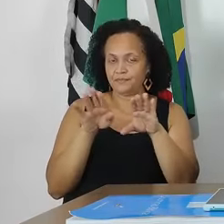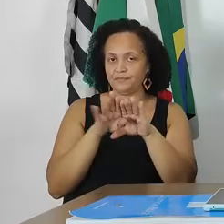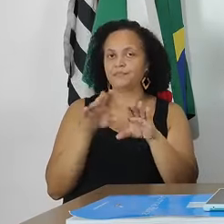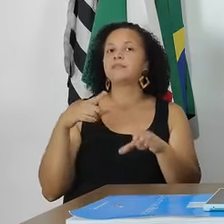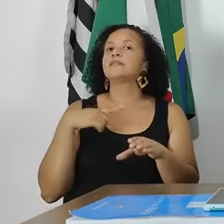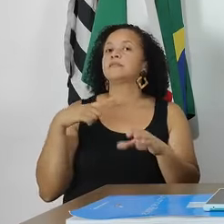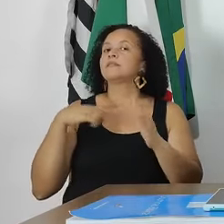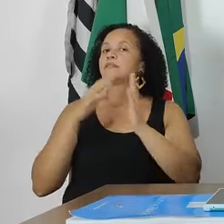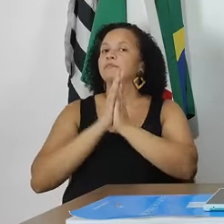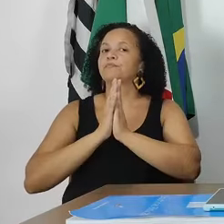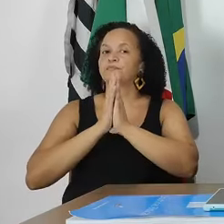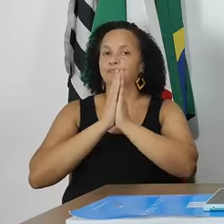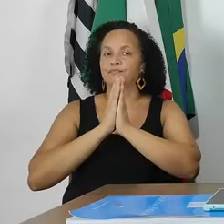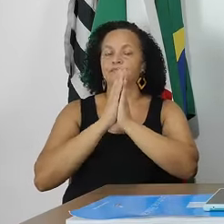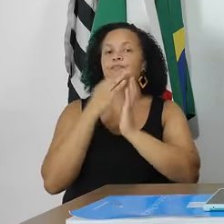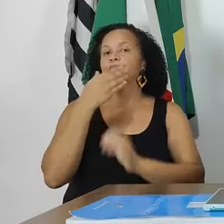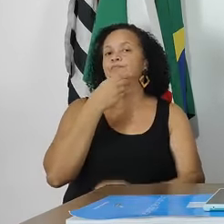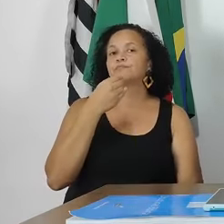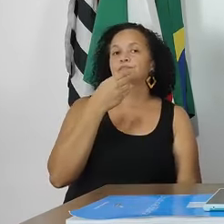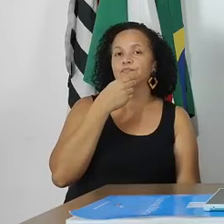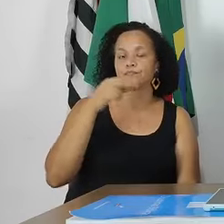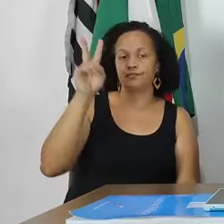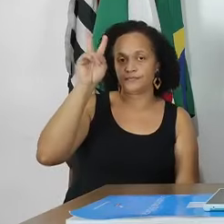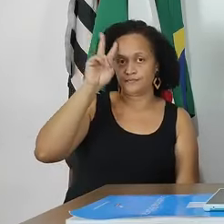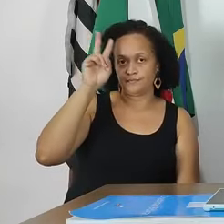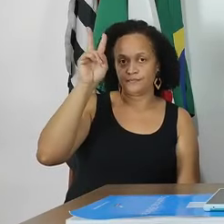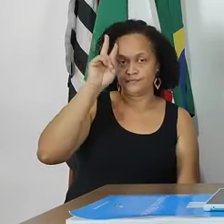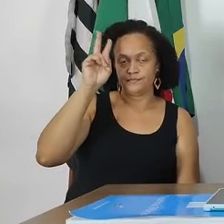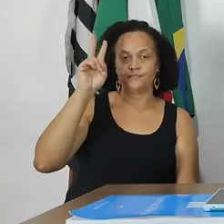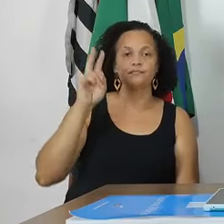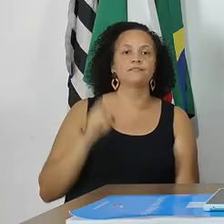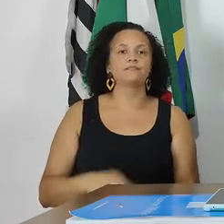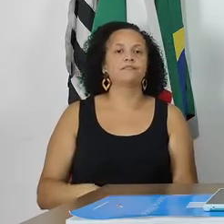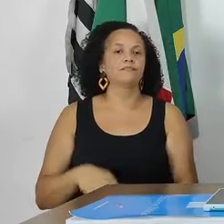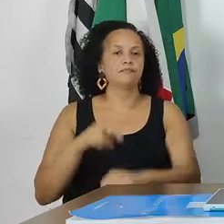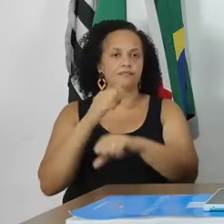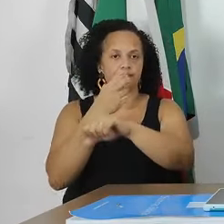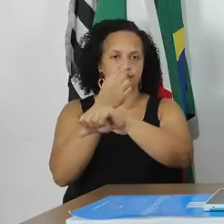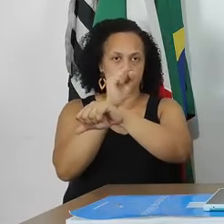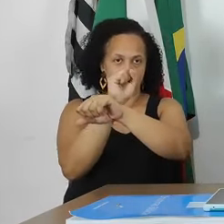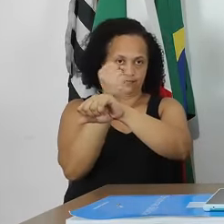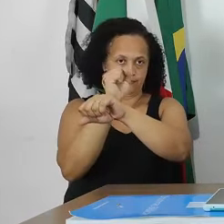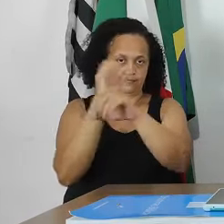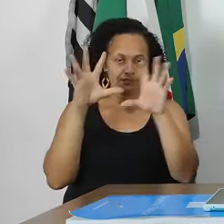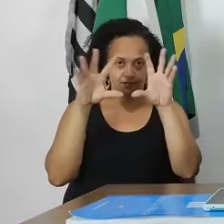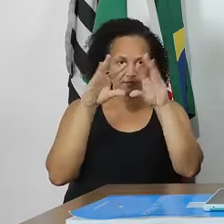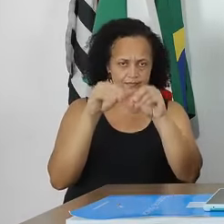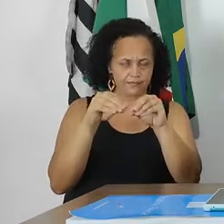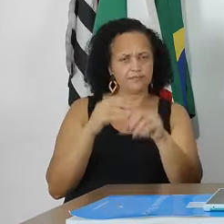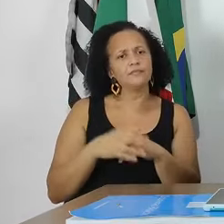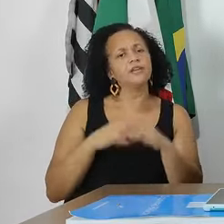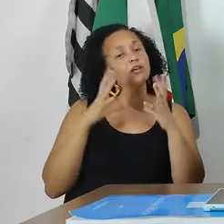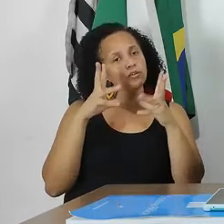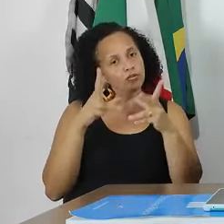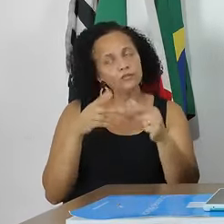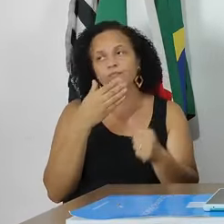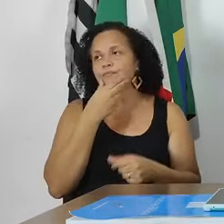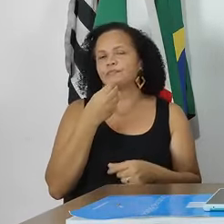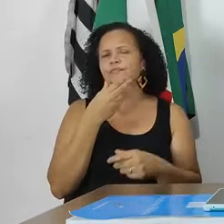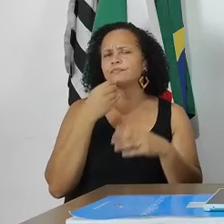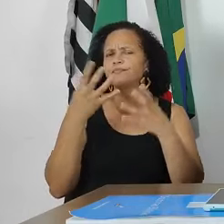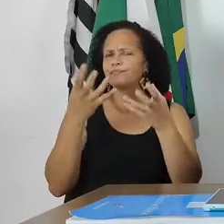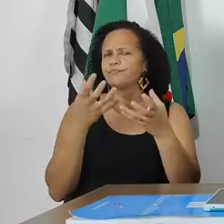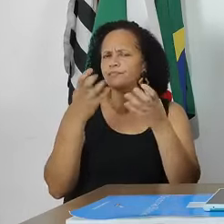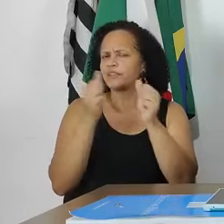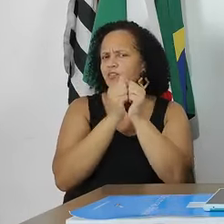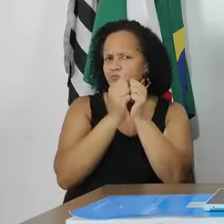André, segunda-feira às 20 horas, tá? Também, os irmãos que quiserem fazer parte desse grupo, é só chamar o